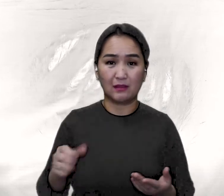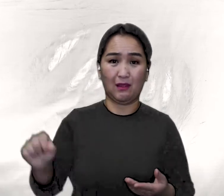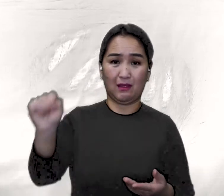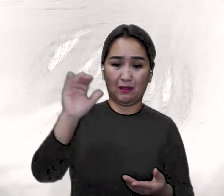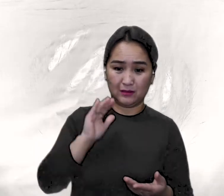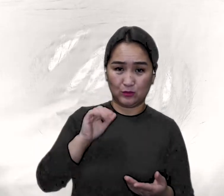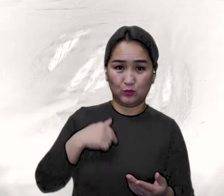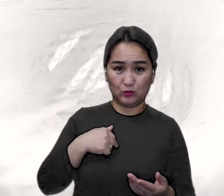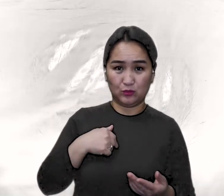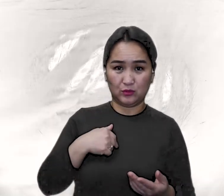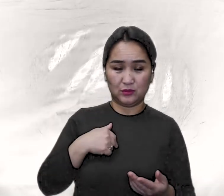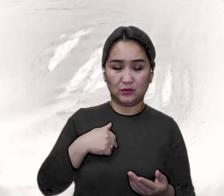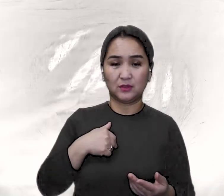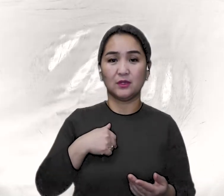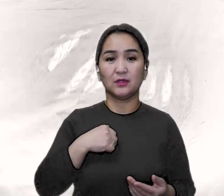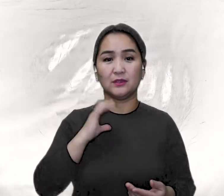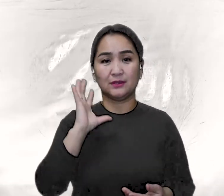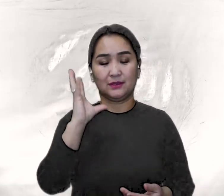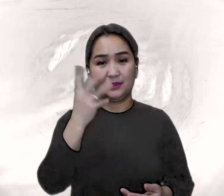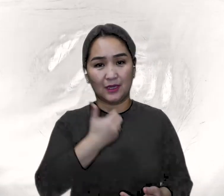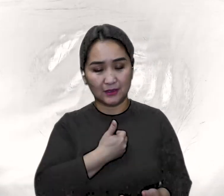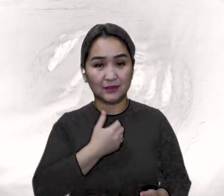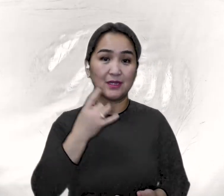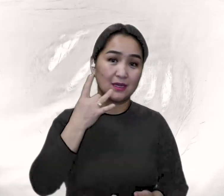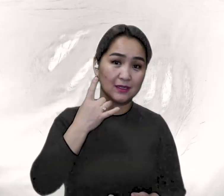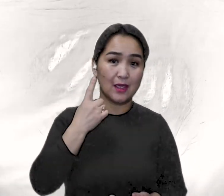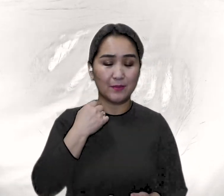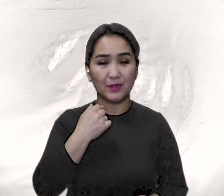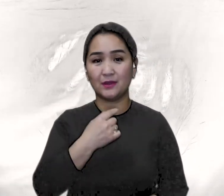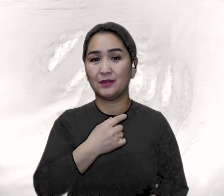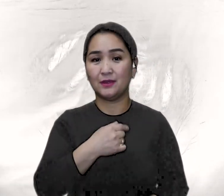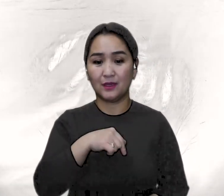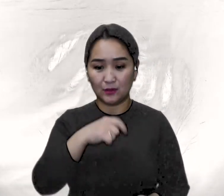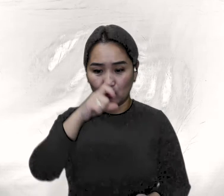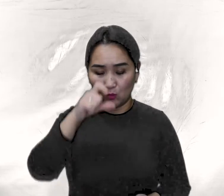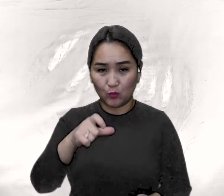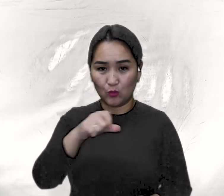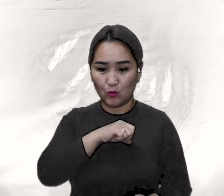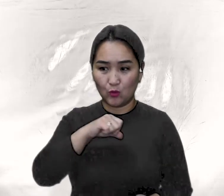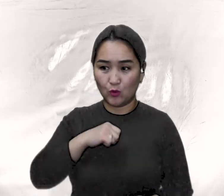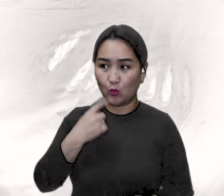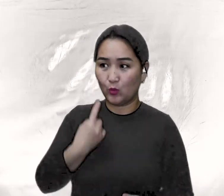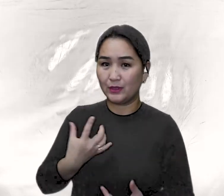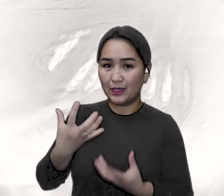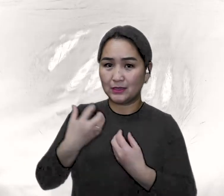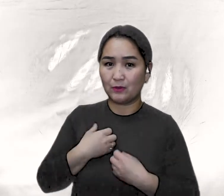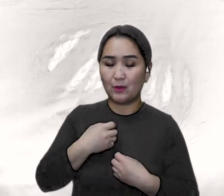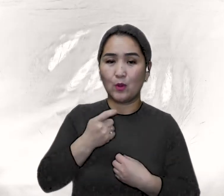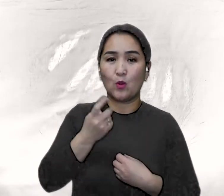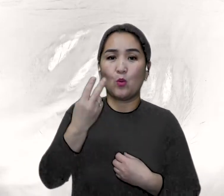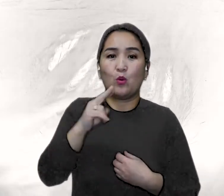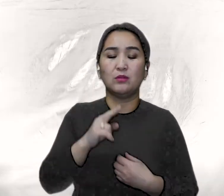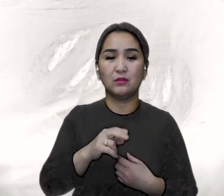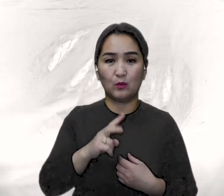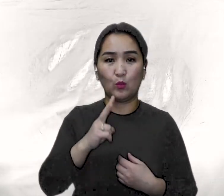болвол транс эрэгтэй ч эмэгтэй ч хүмүүсийн хувьд аюу хүнд тийм уг ха миний